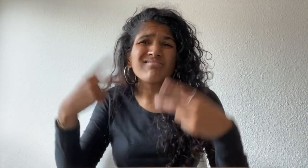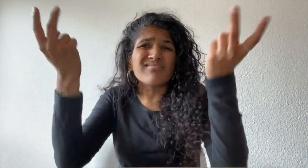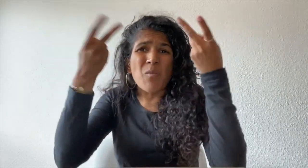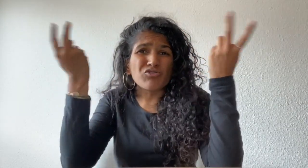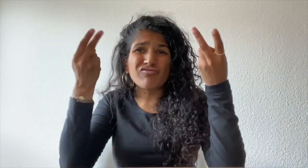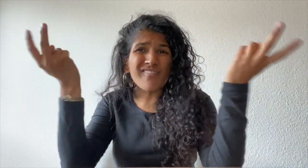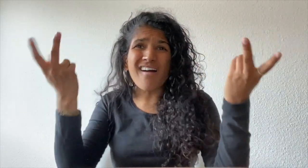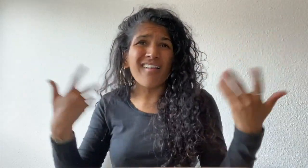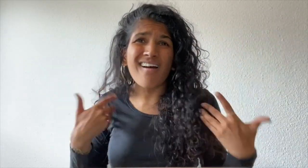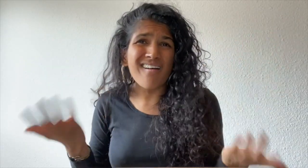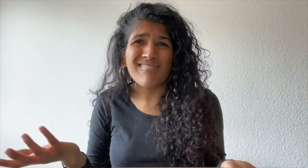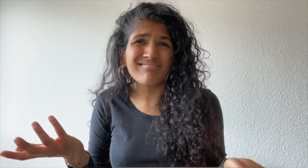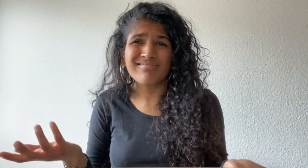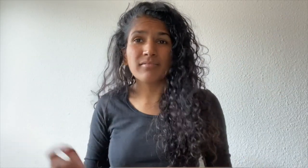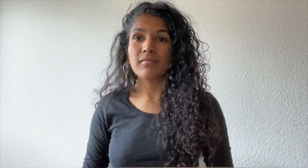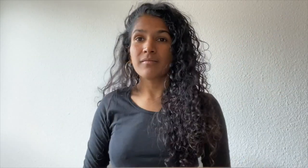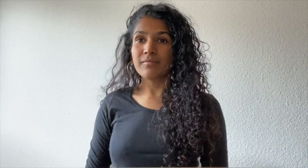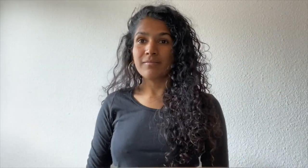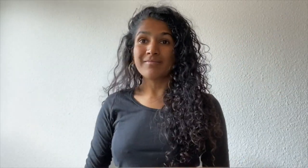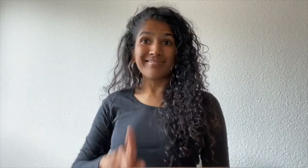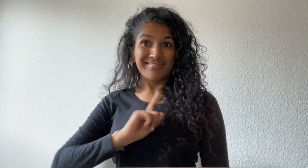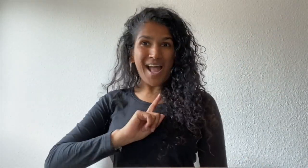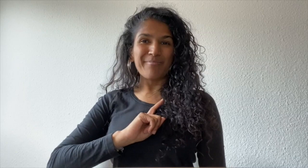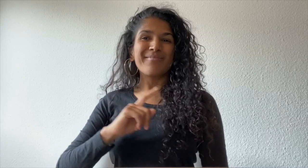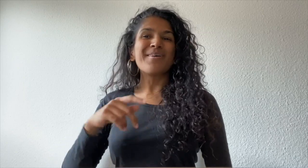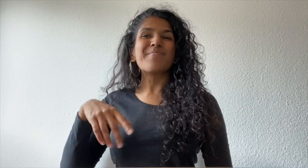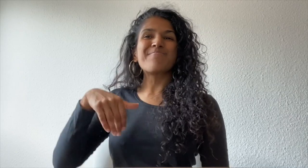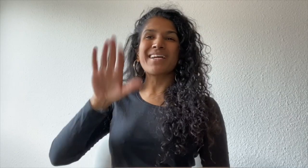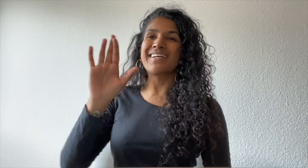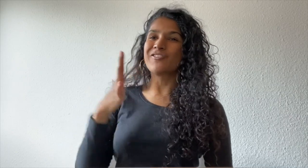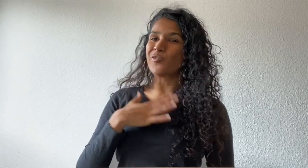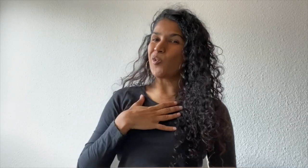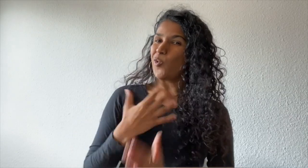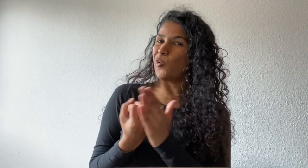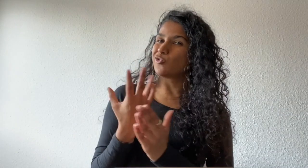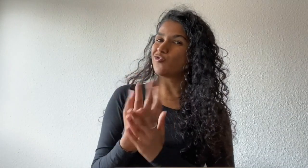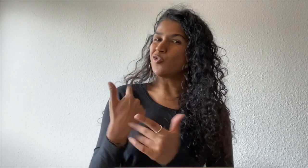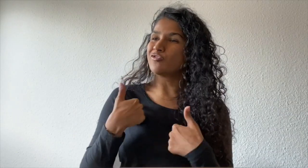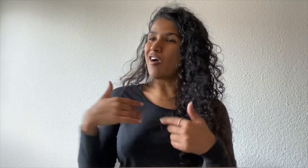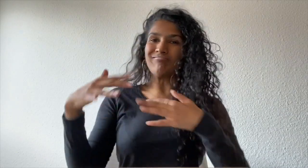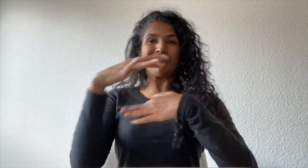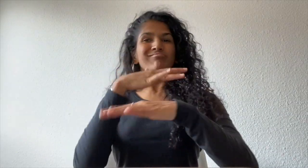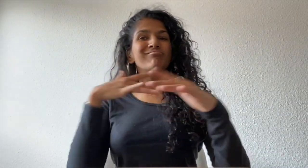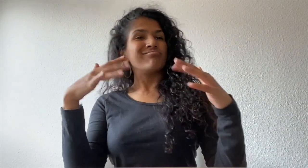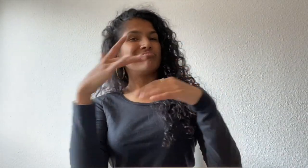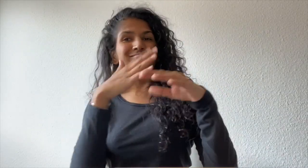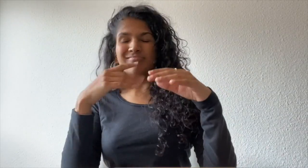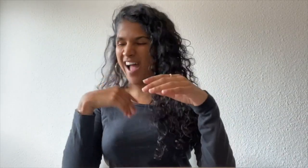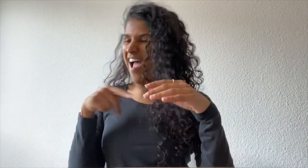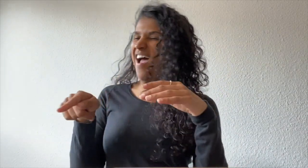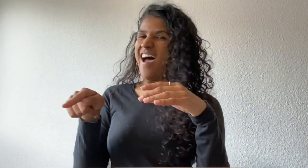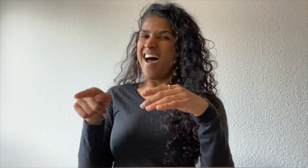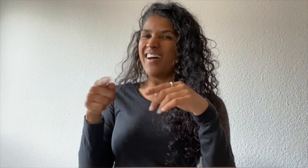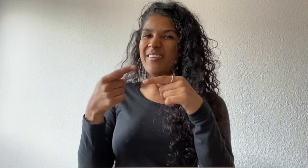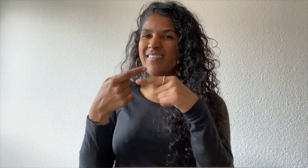Allerdings sind sie diejenigen, die von ihnen abweichende Menschen Gruppenidentität